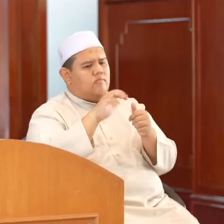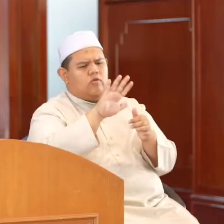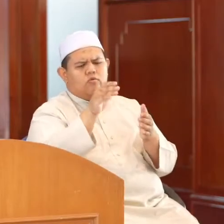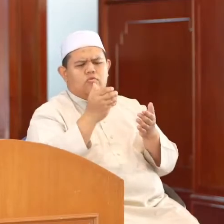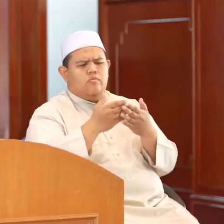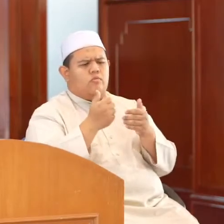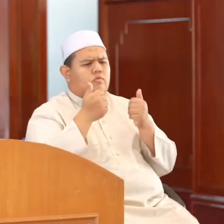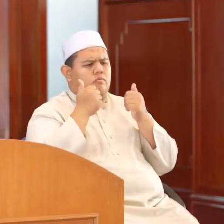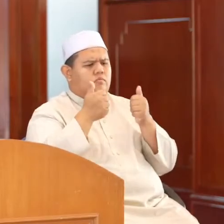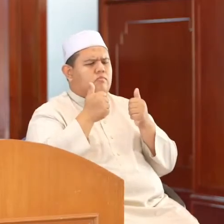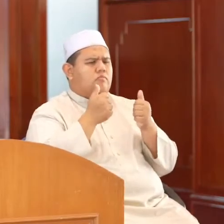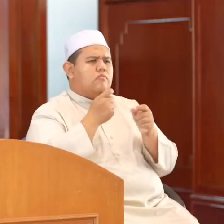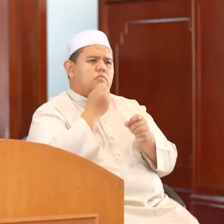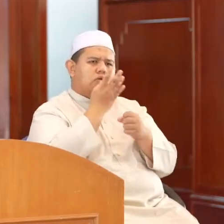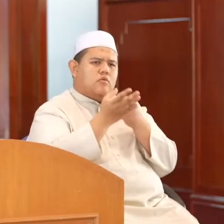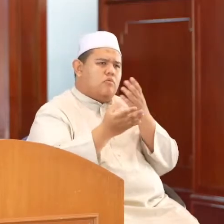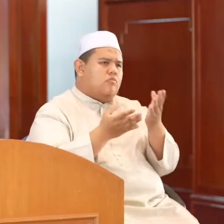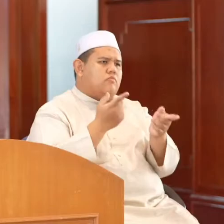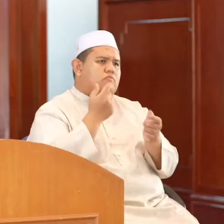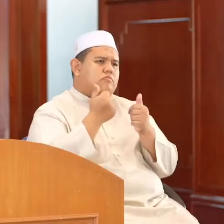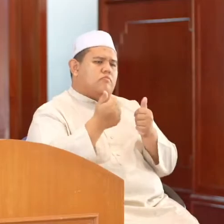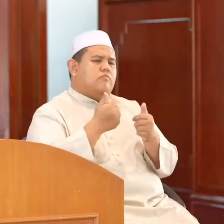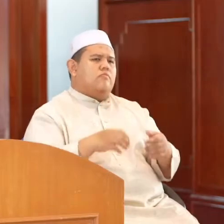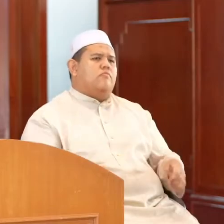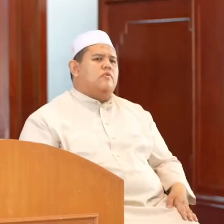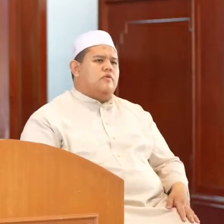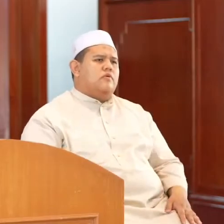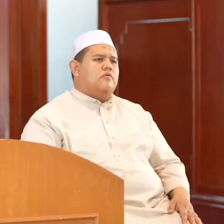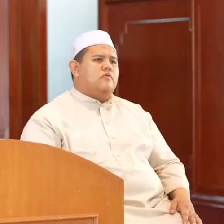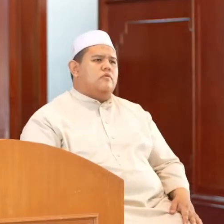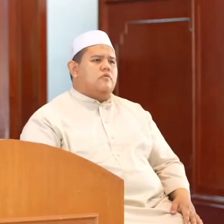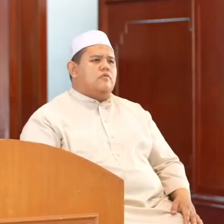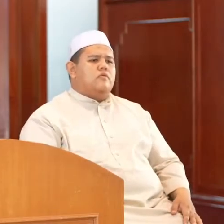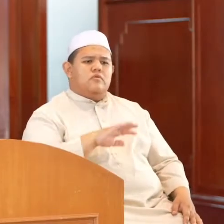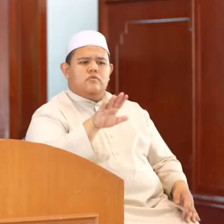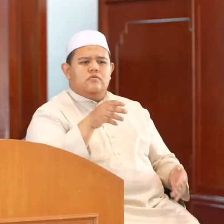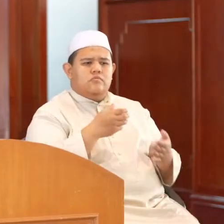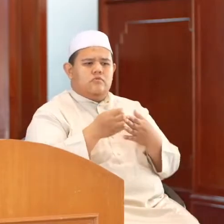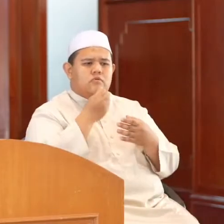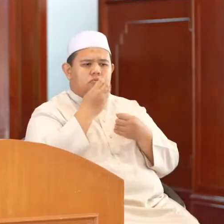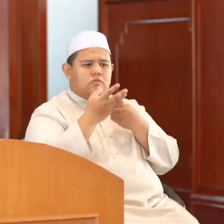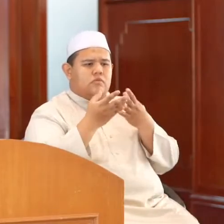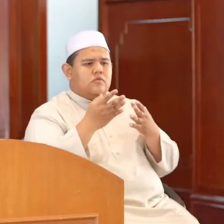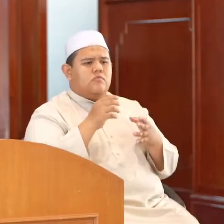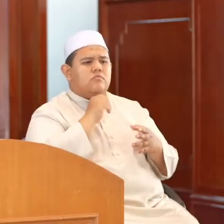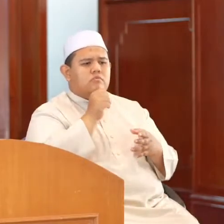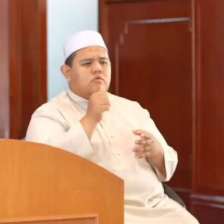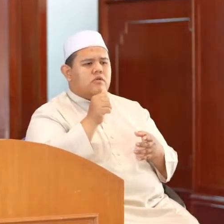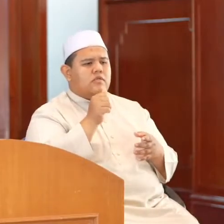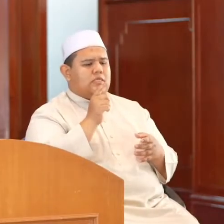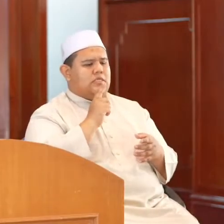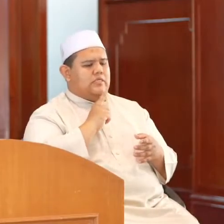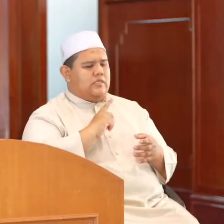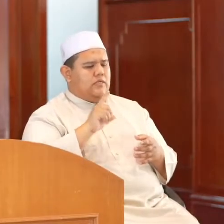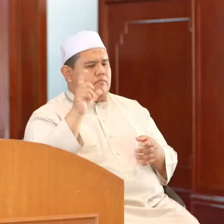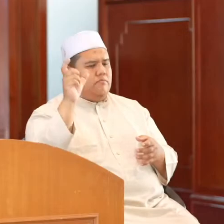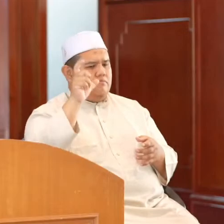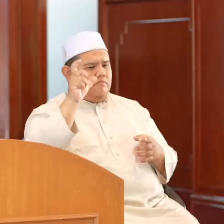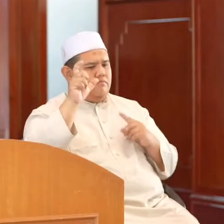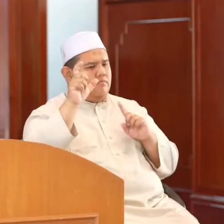dikagumi jawapannya oleh pelbagai disiplin ilmu, bukan masalah agama saja, dari